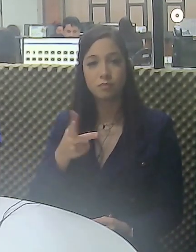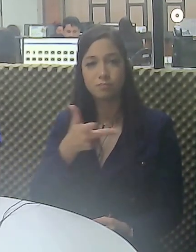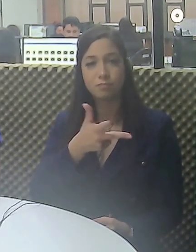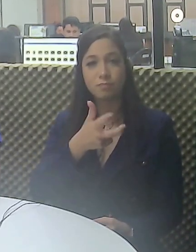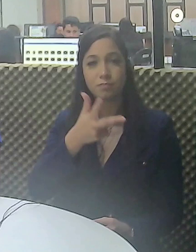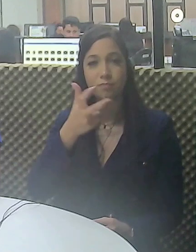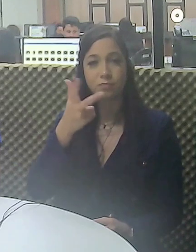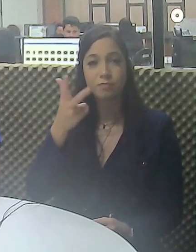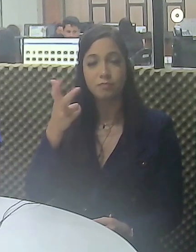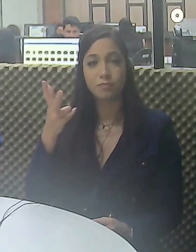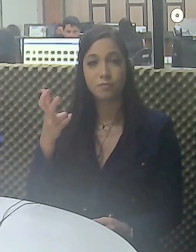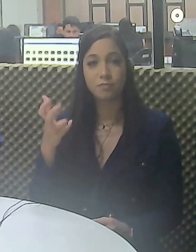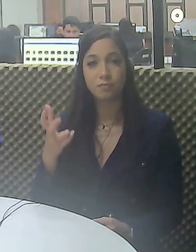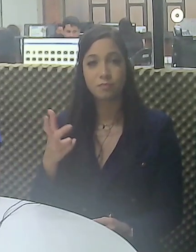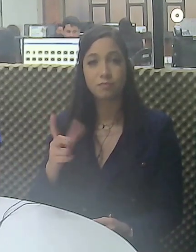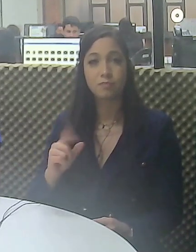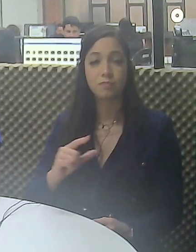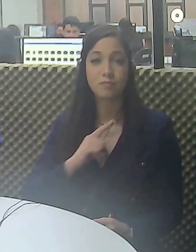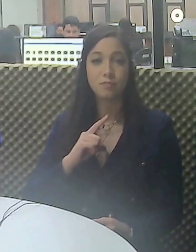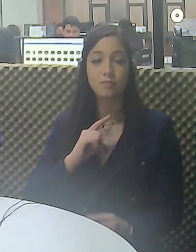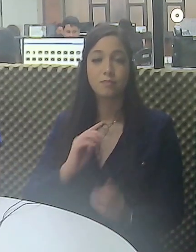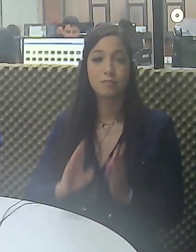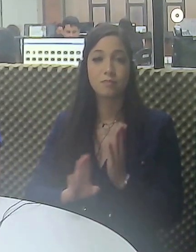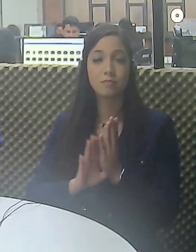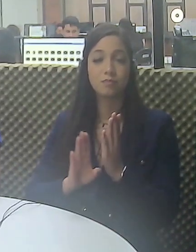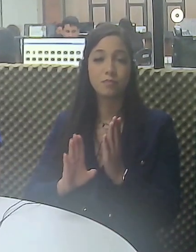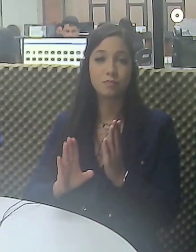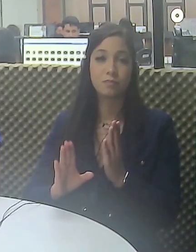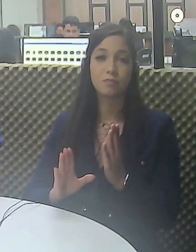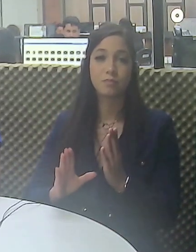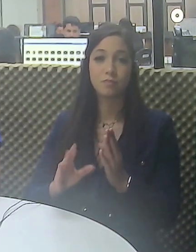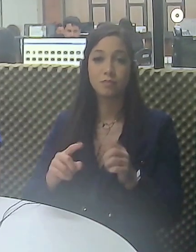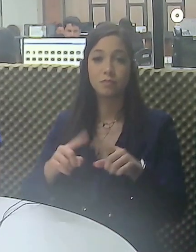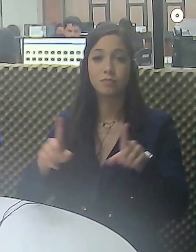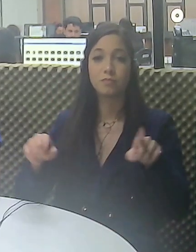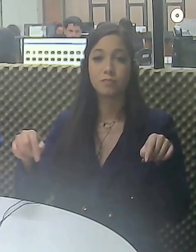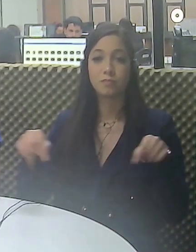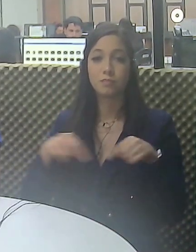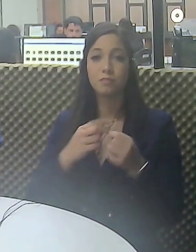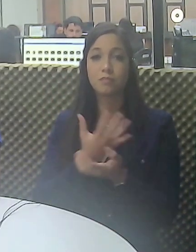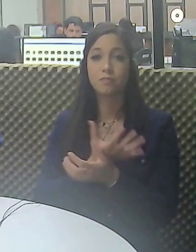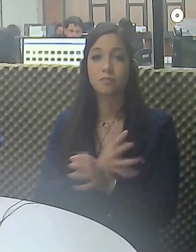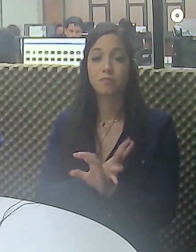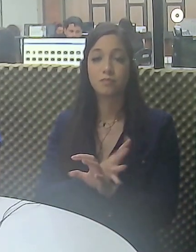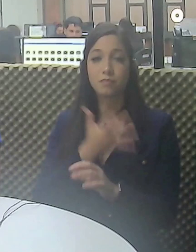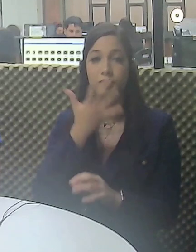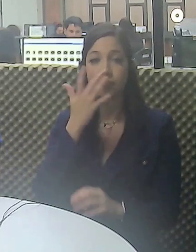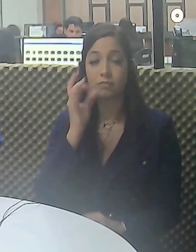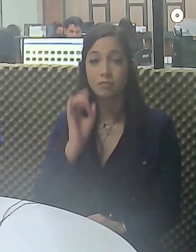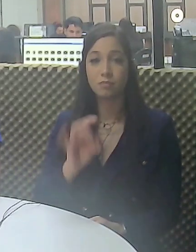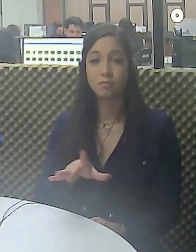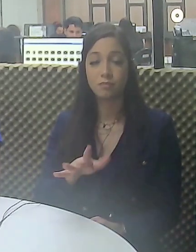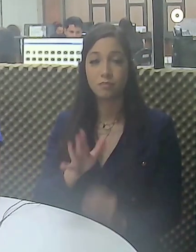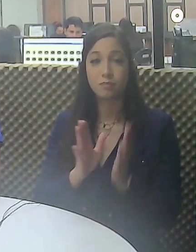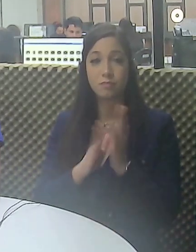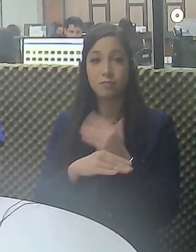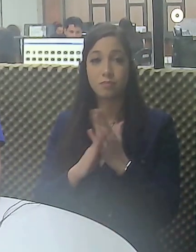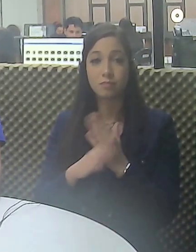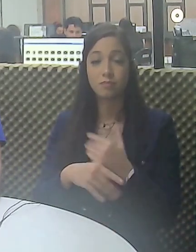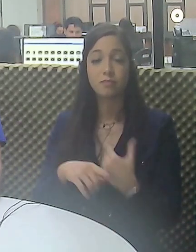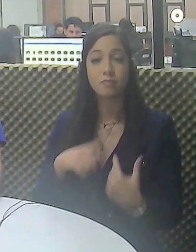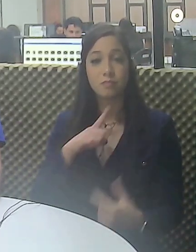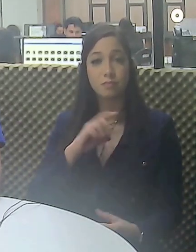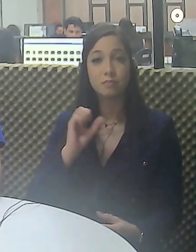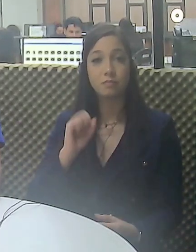que muitos resíduos foram encontrados nos lotes com descarte irregular e isso provoca, sim,